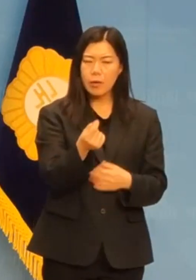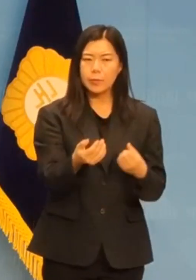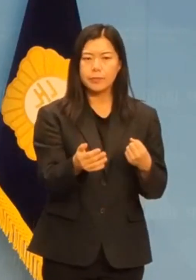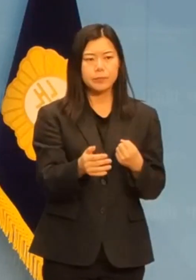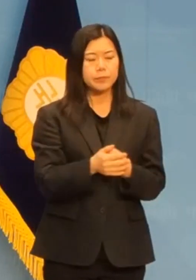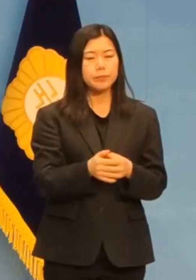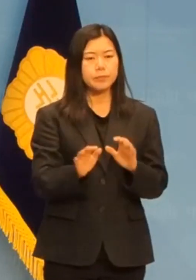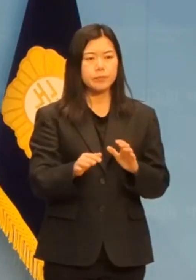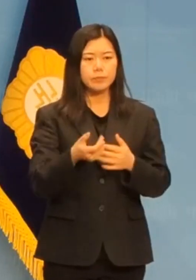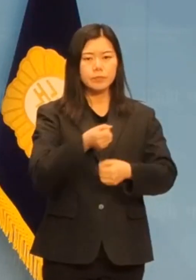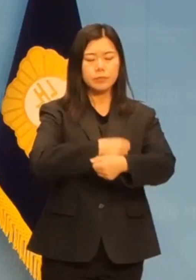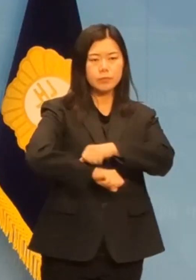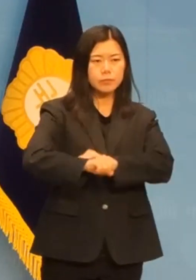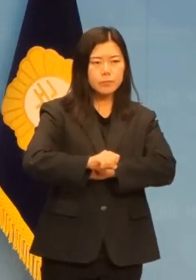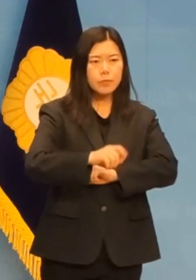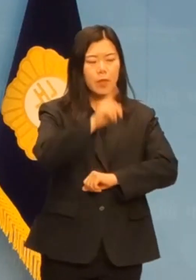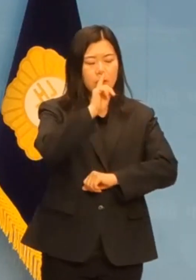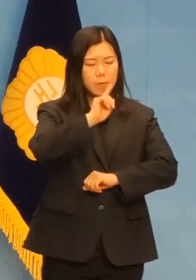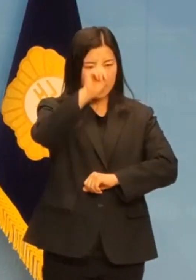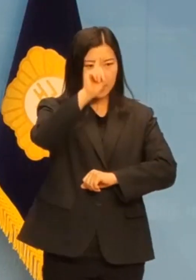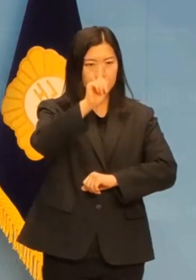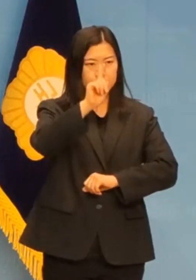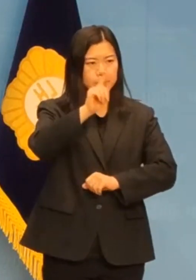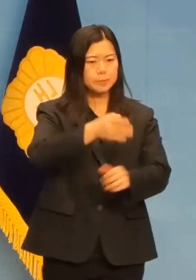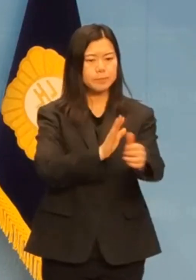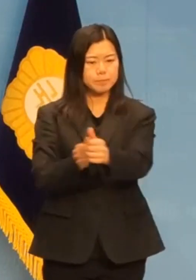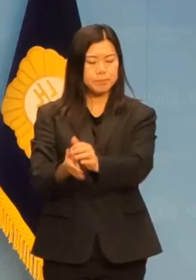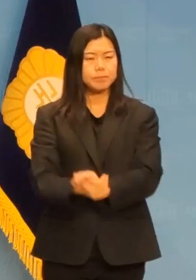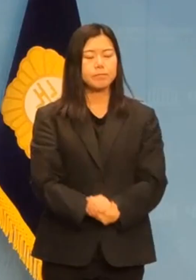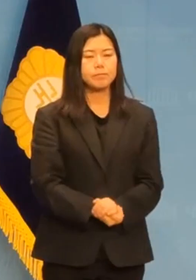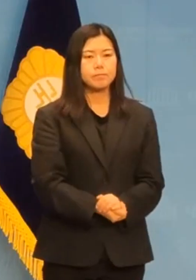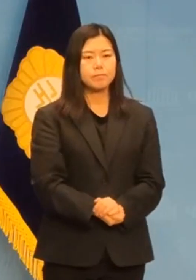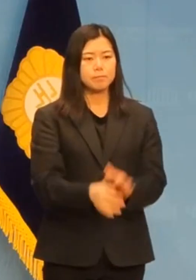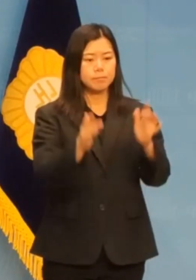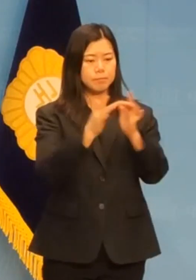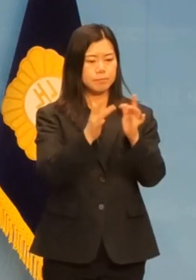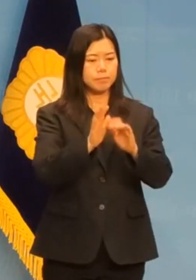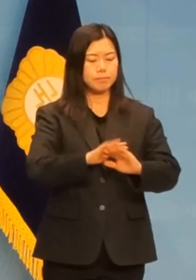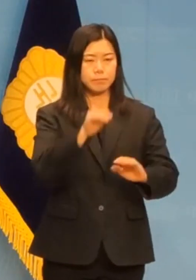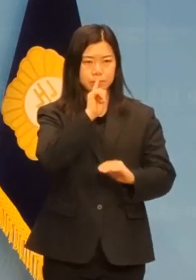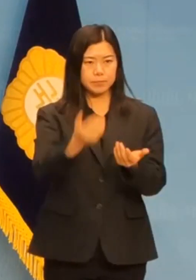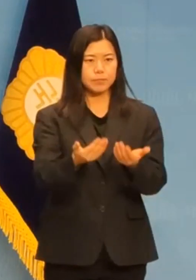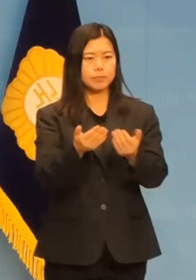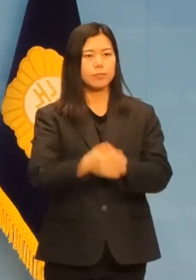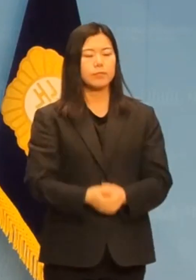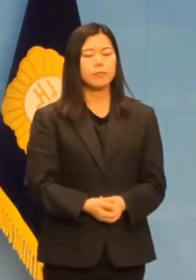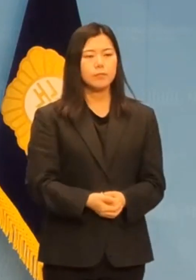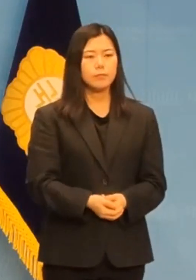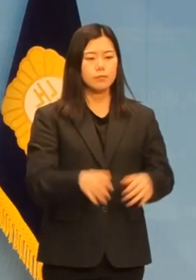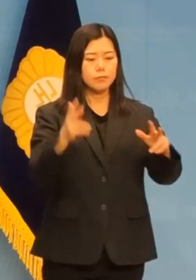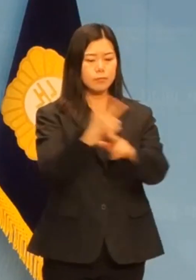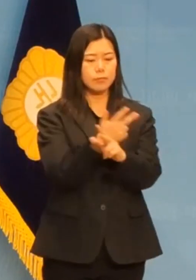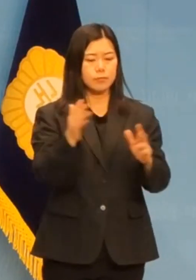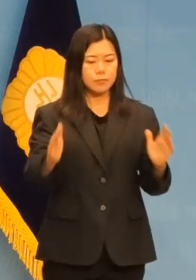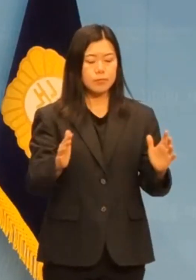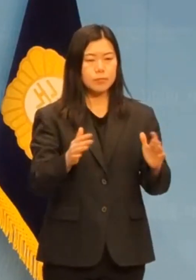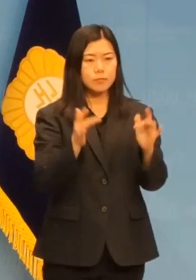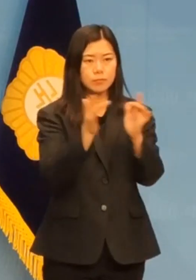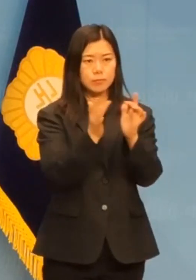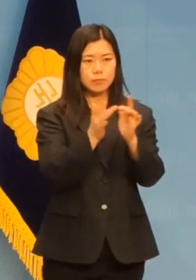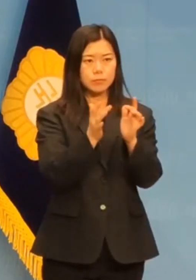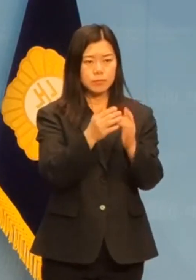대해서는 적극적인 신고를 요청드립니다. 온라인 대응 보고입니다. 한 주간 온라인 부문